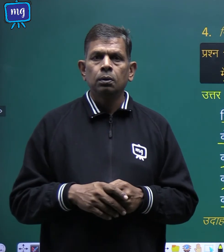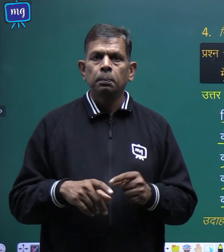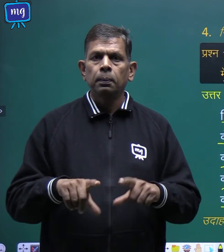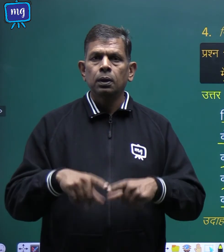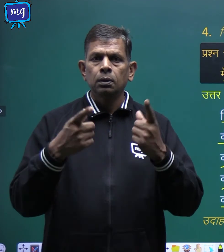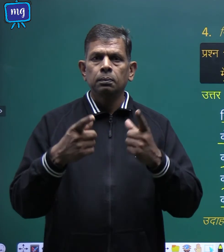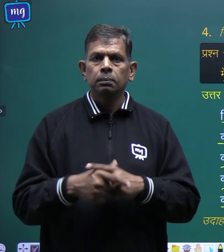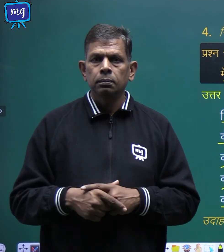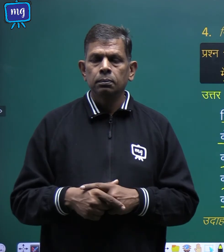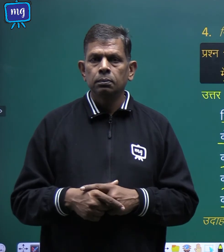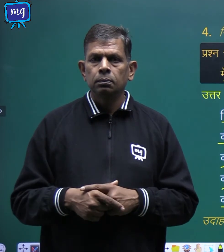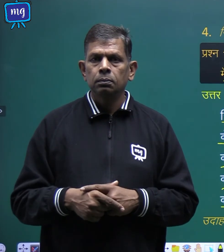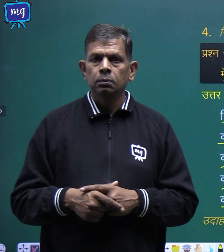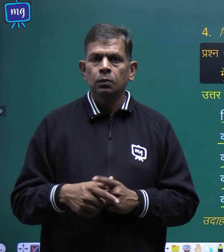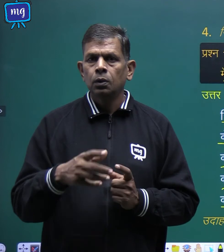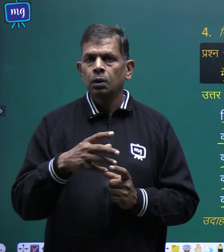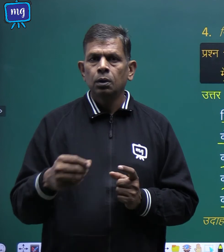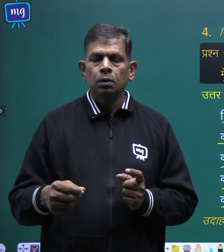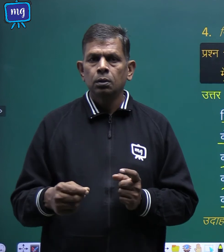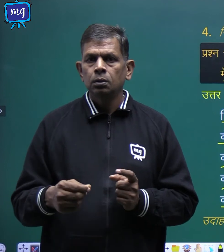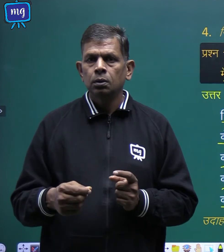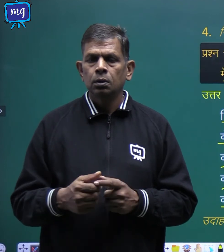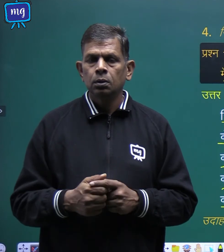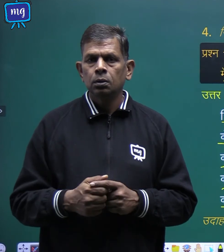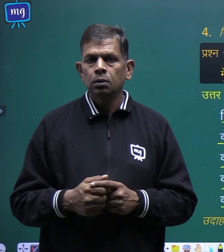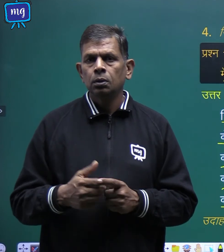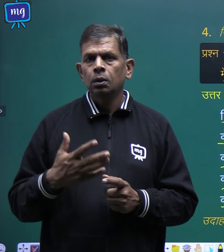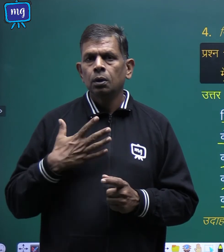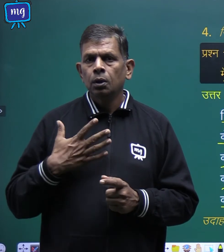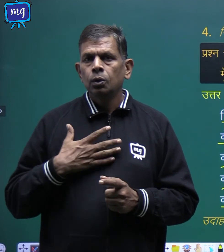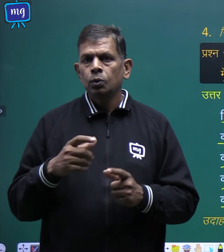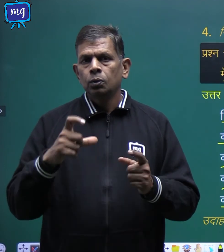पादप तथा जंतु कोशिका।